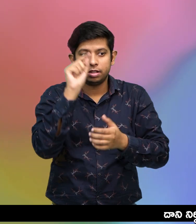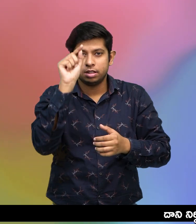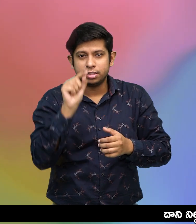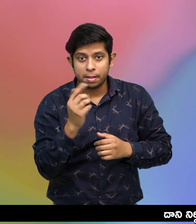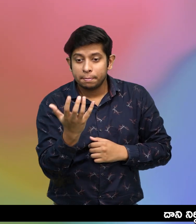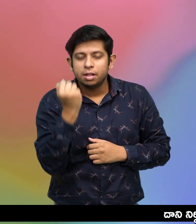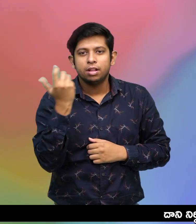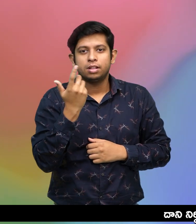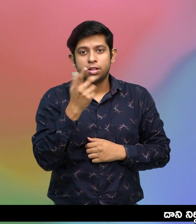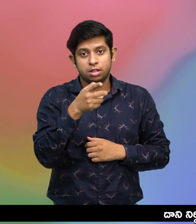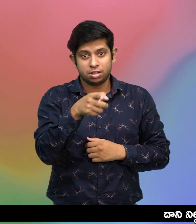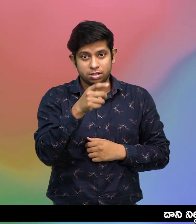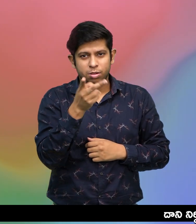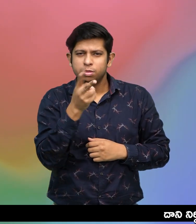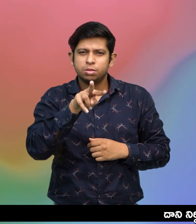సమూహంలో ఉంచగలరు.